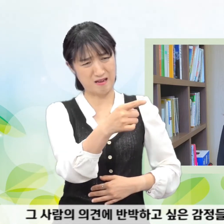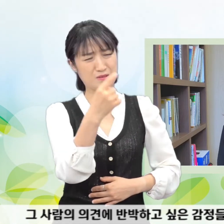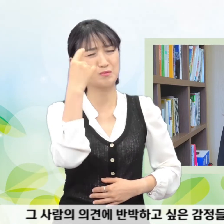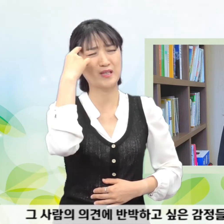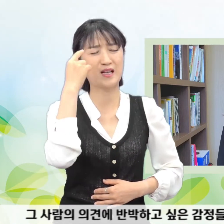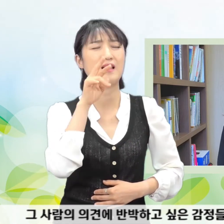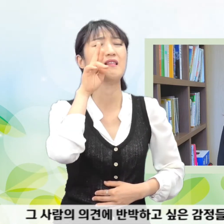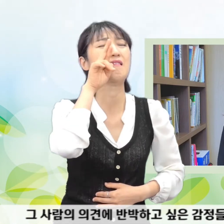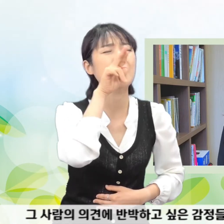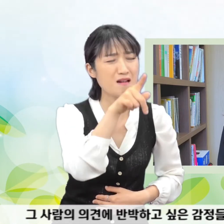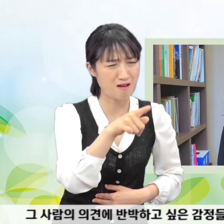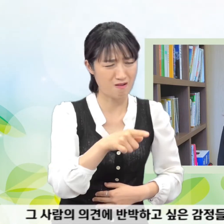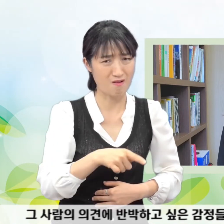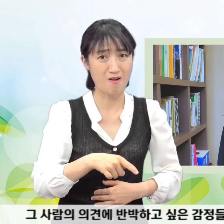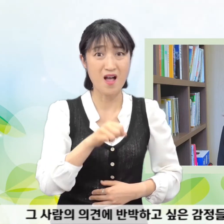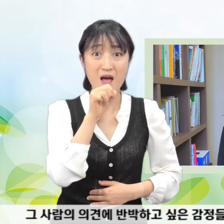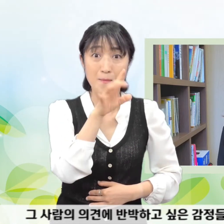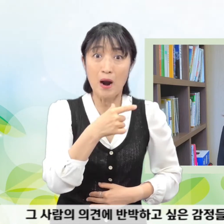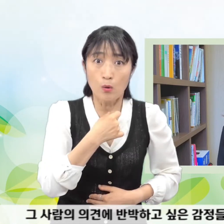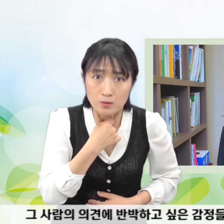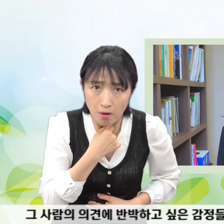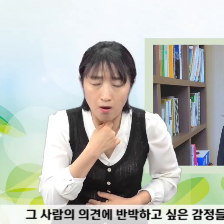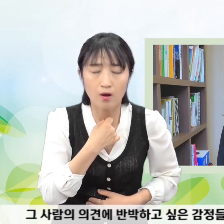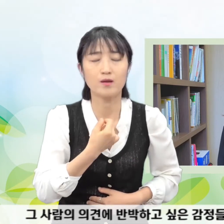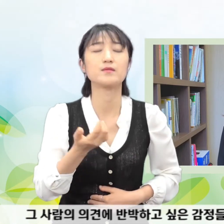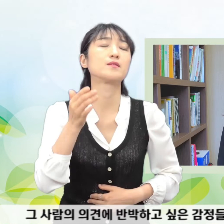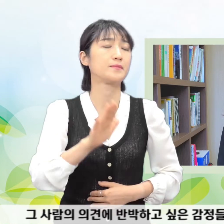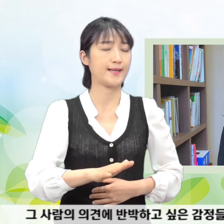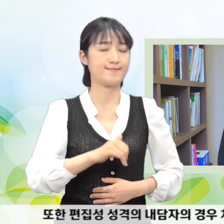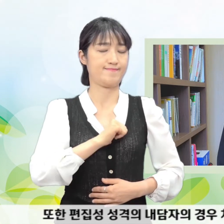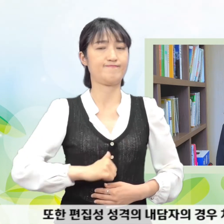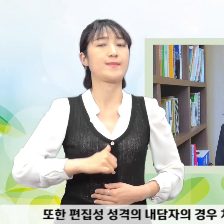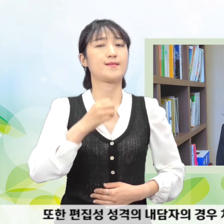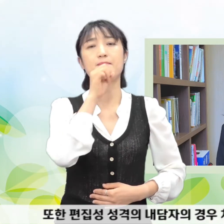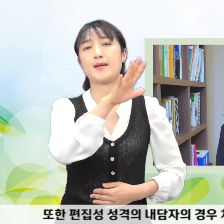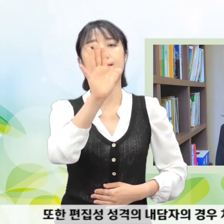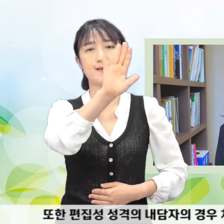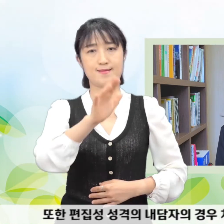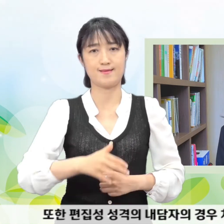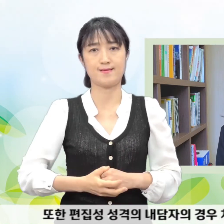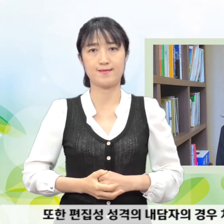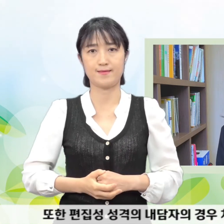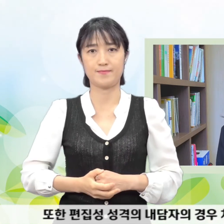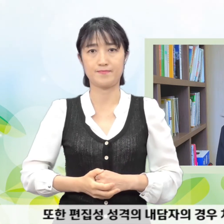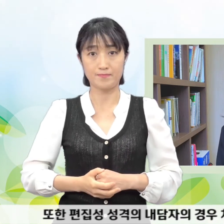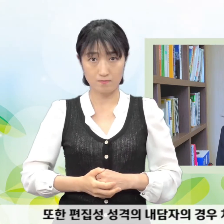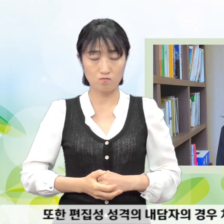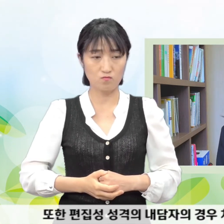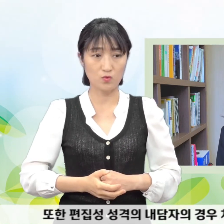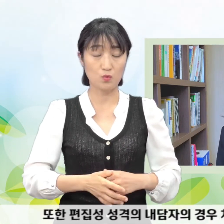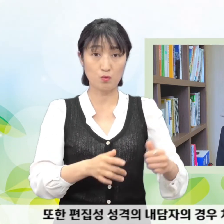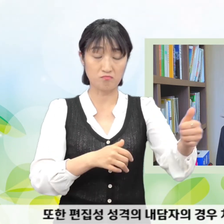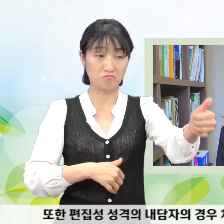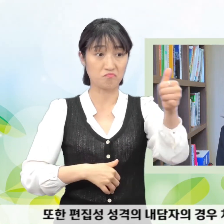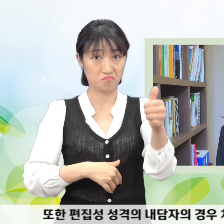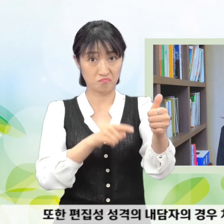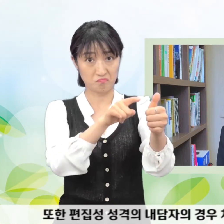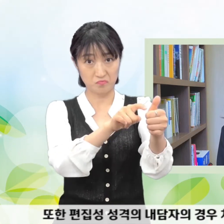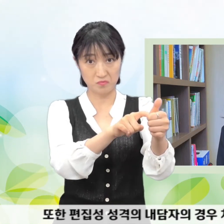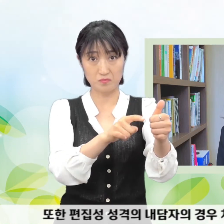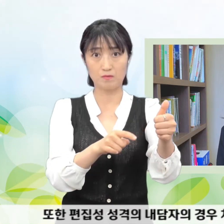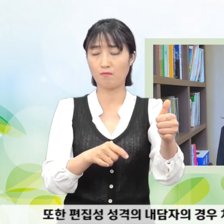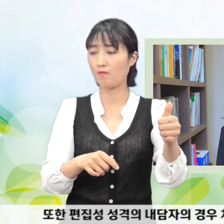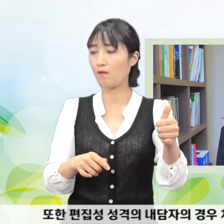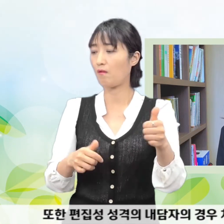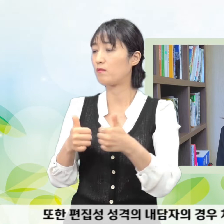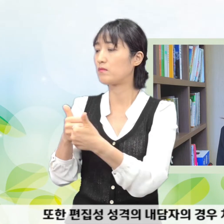싶은 그러한 감정들이 많이 올라오게 돼요. 그리고 편집성 성격의 내담자 같은 경우는